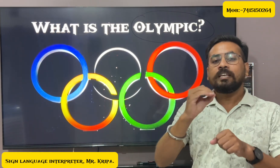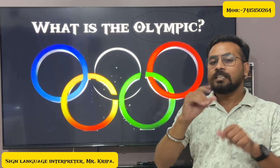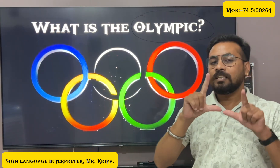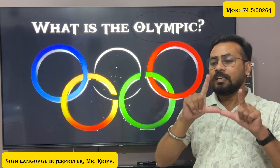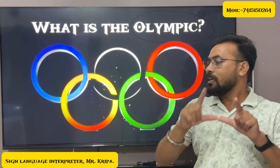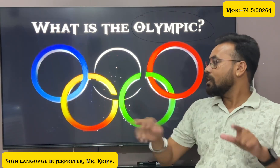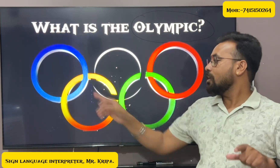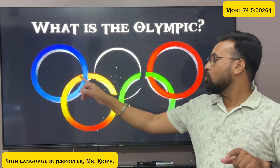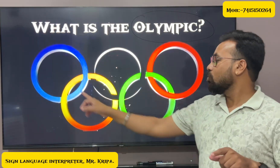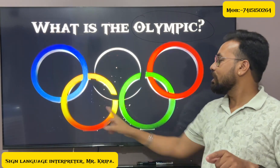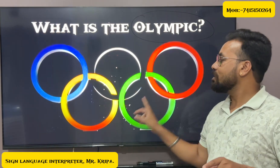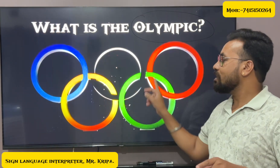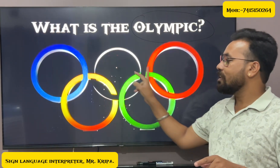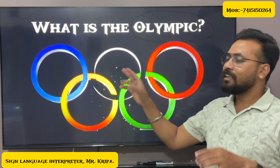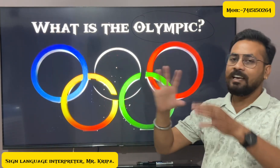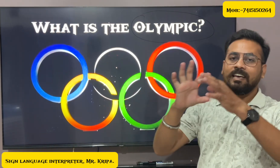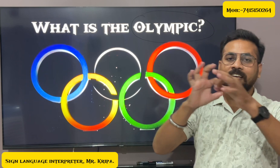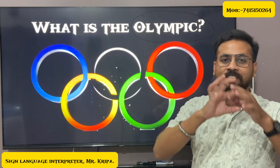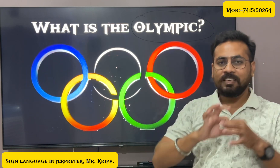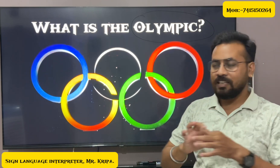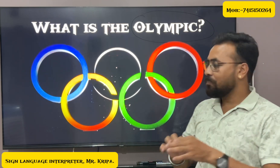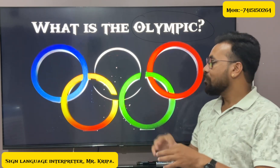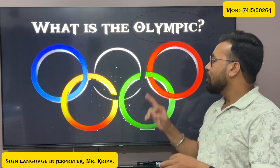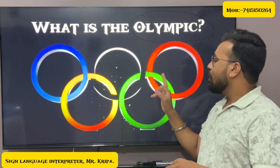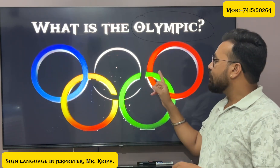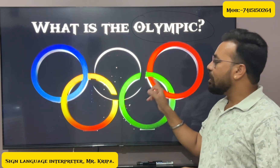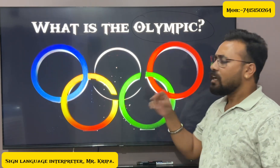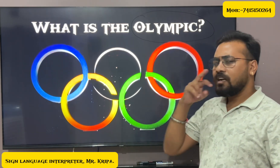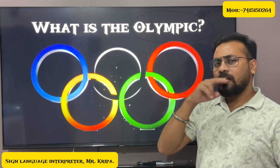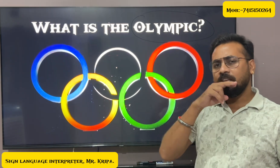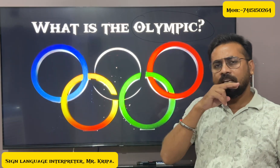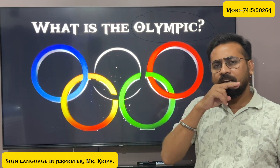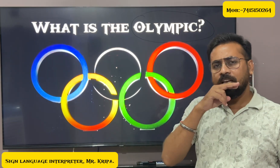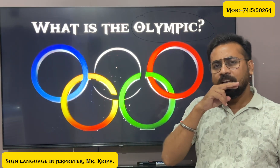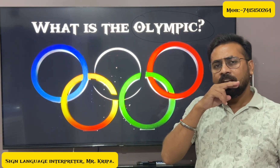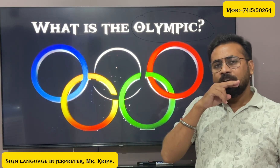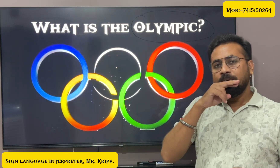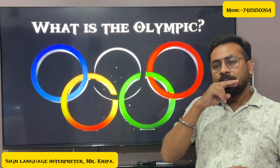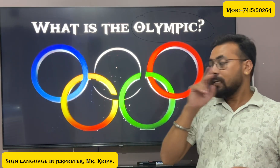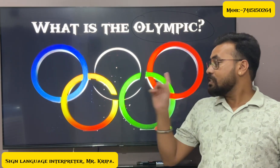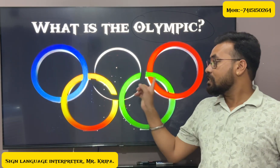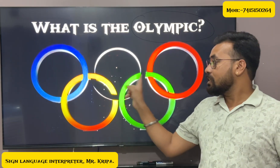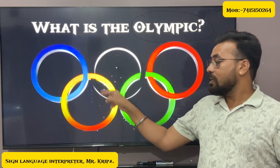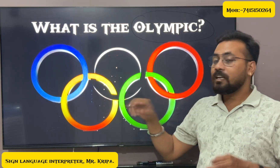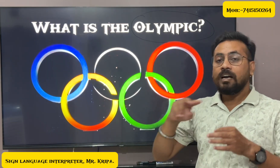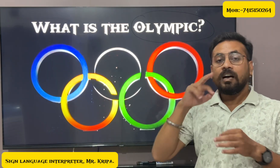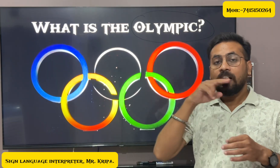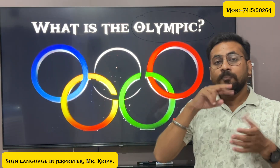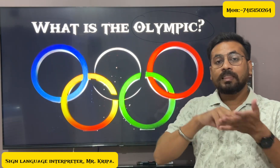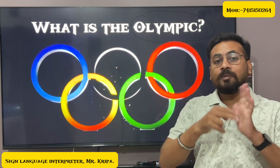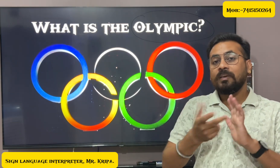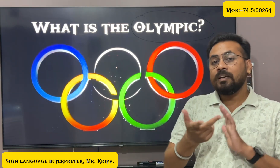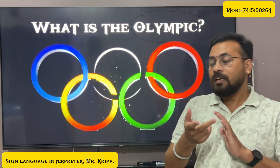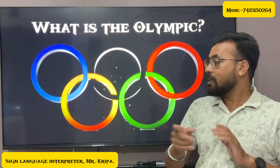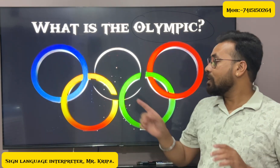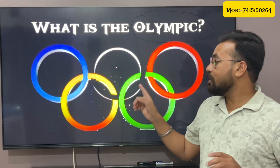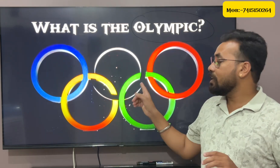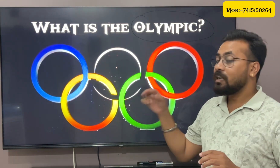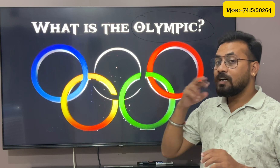सकते हैं, लोगो देख सकते हैं क्या है। ठीक है ना, ये कलर क्या, इस कलर का मतलब क्या है ना, ये कलर